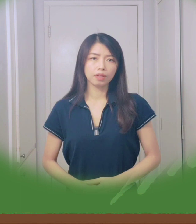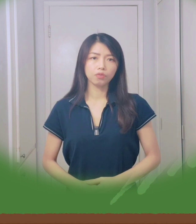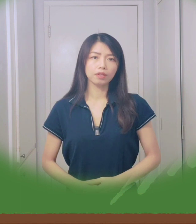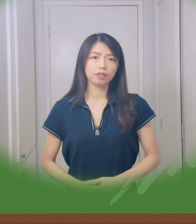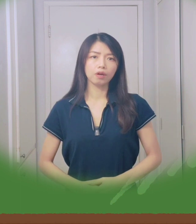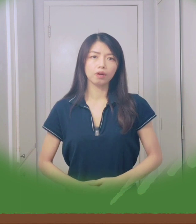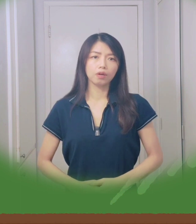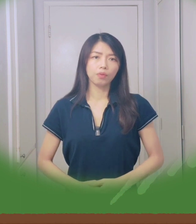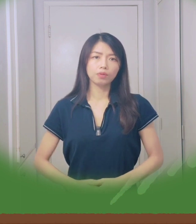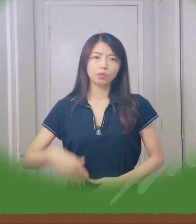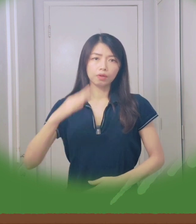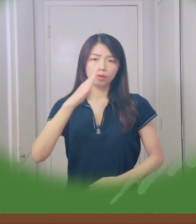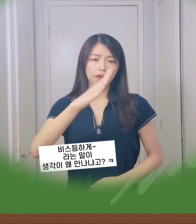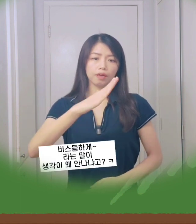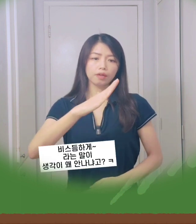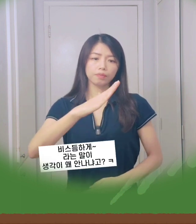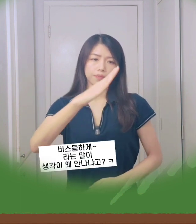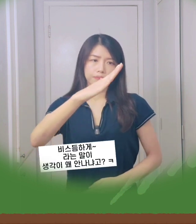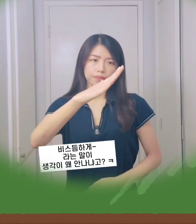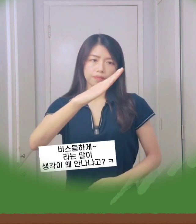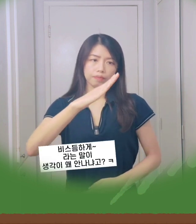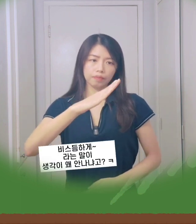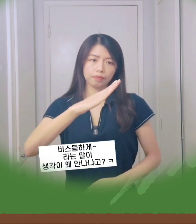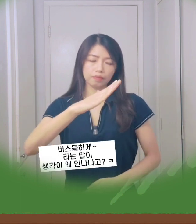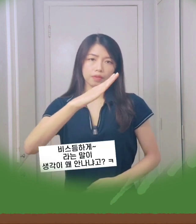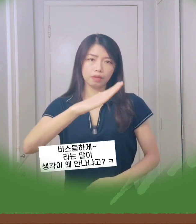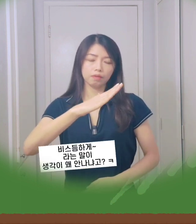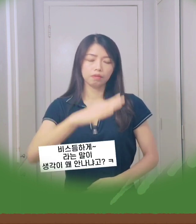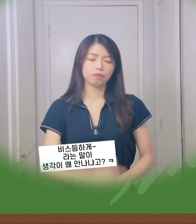소망이라고 하는 뜻의 수어는요, 왼손을 이렇게